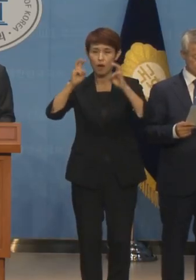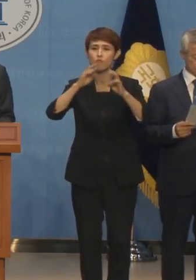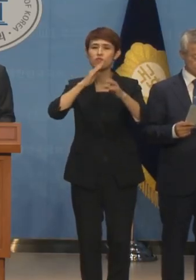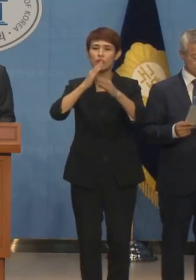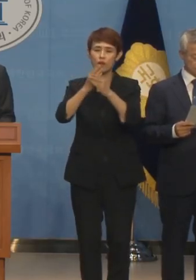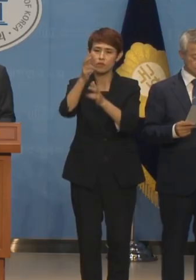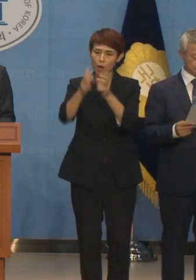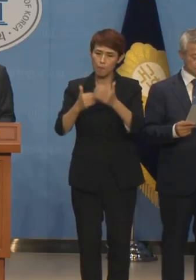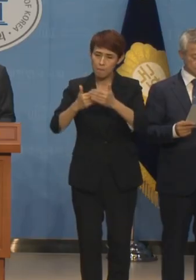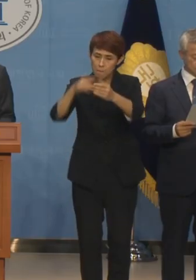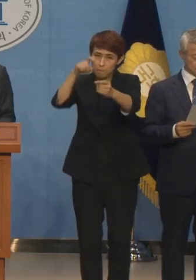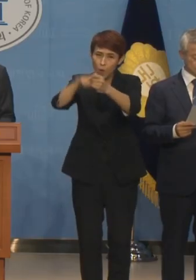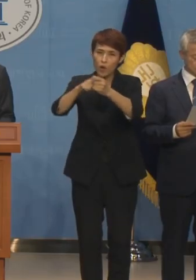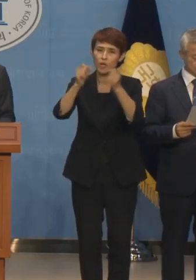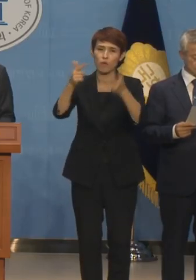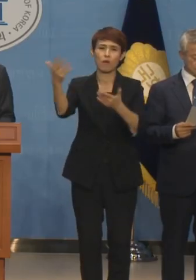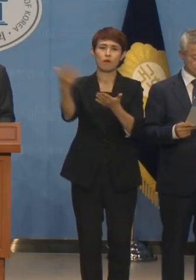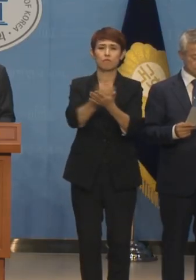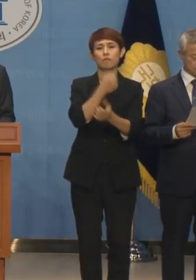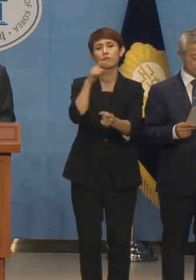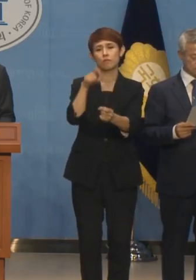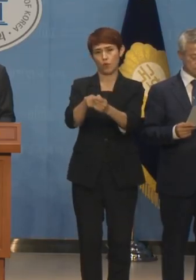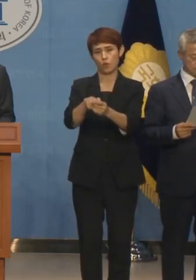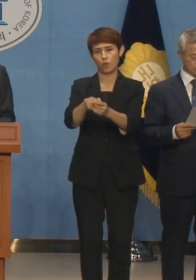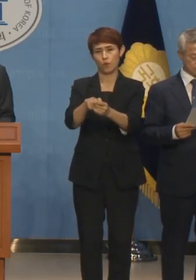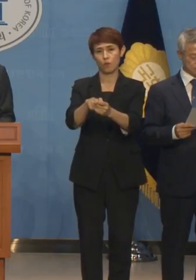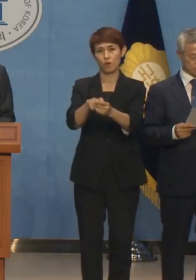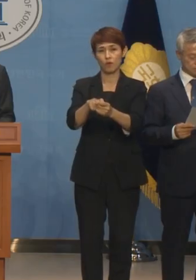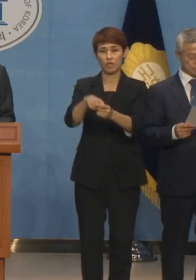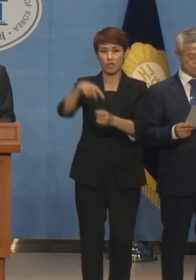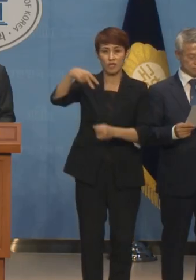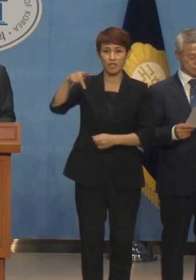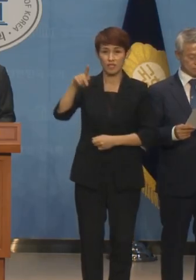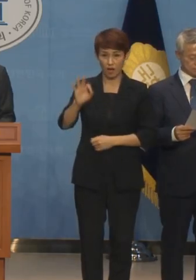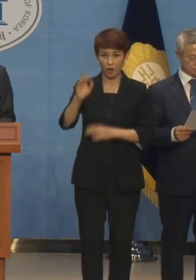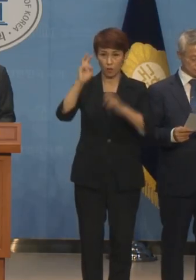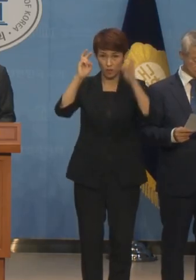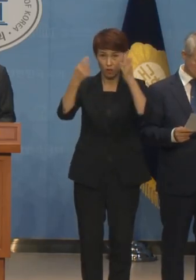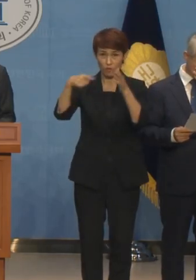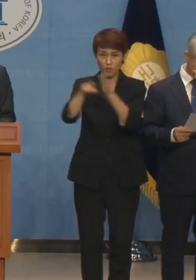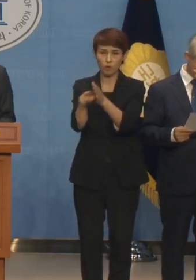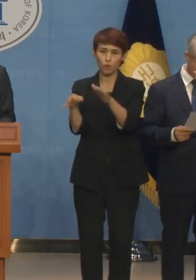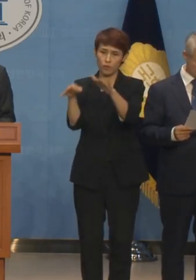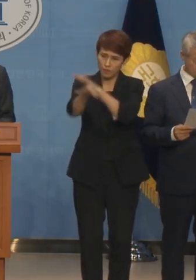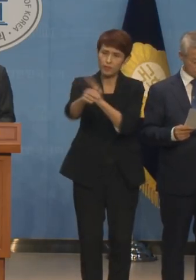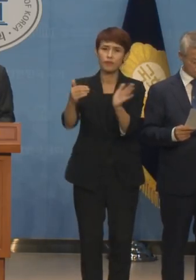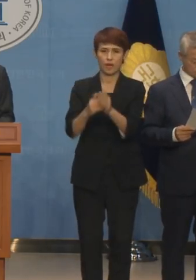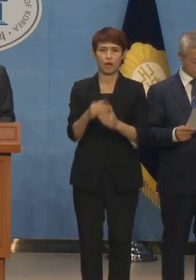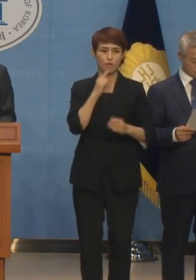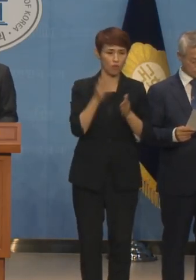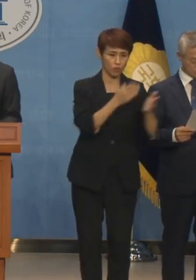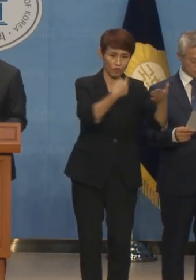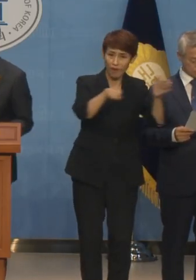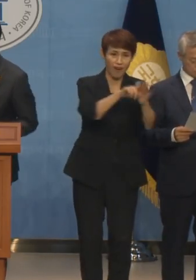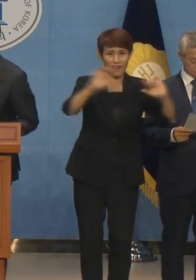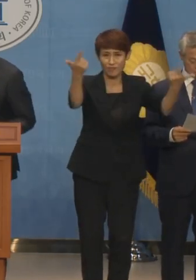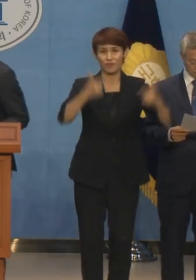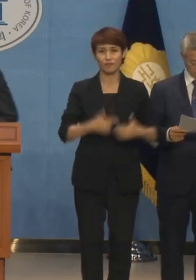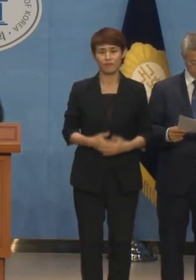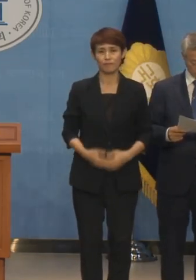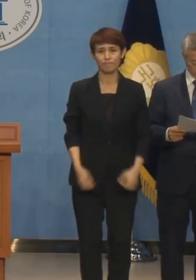있는 기회를 얻기 위해 즉 쌍방울을 위해 지급됐다는 것입니다.